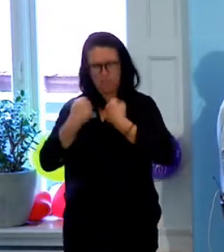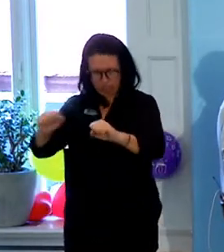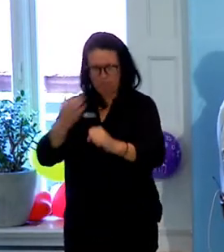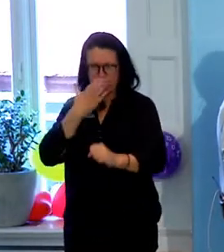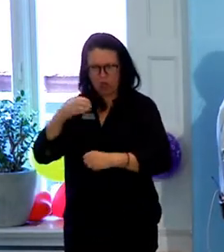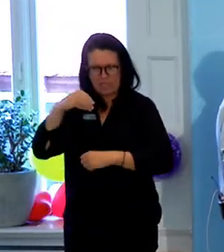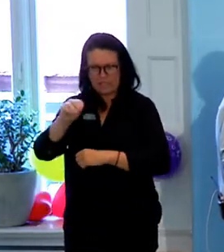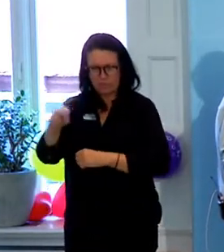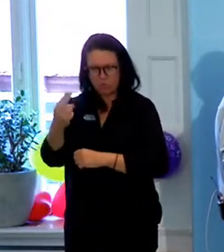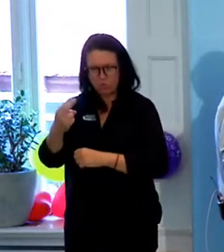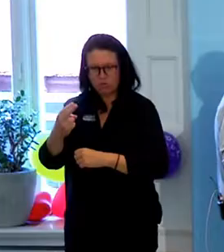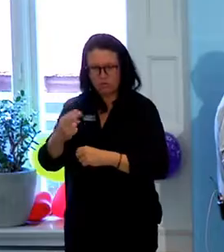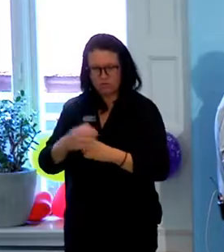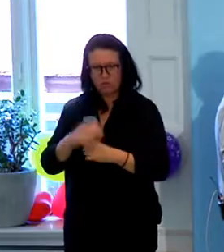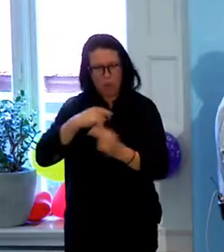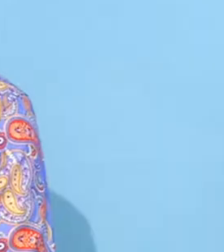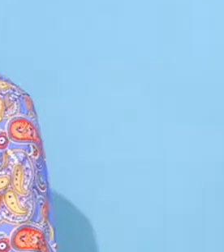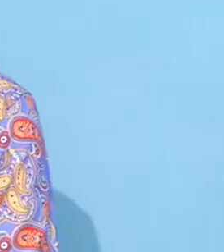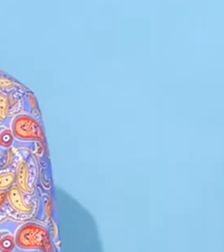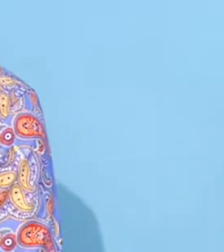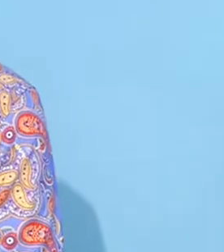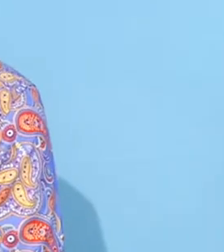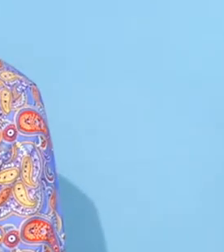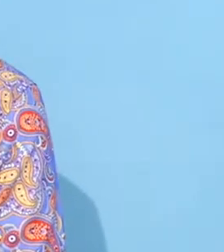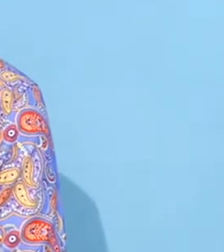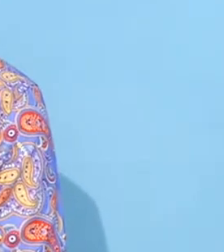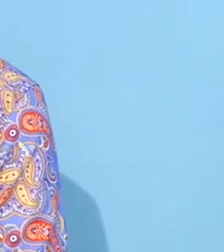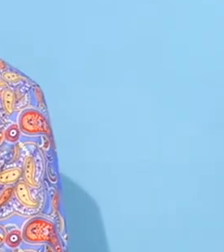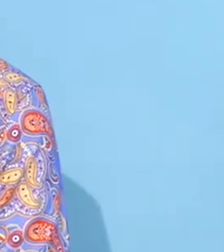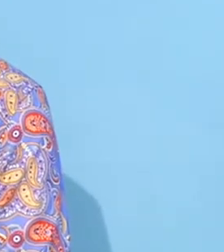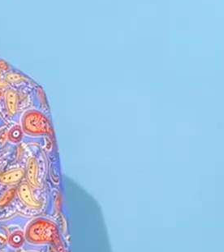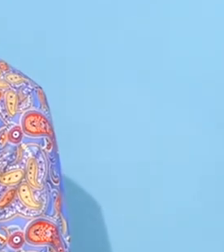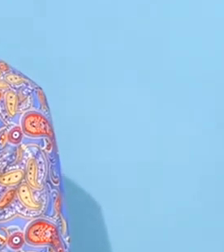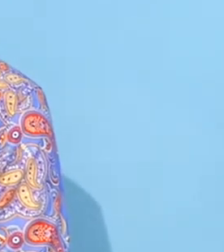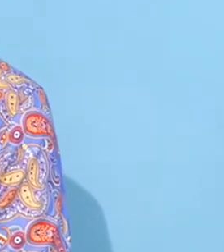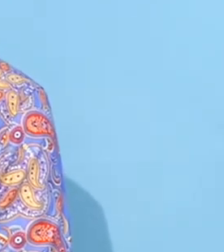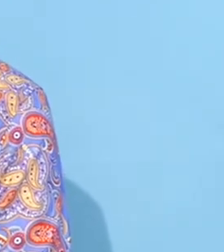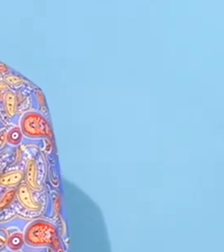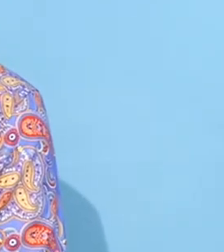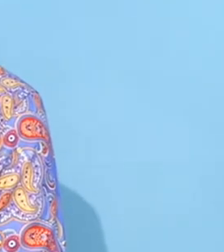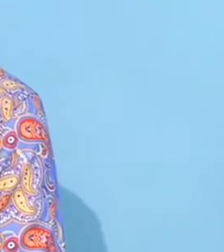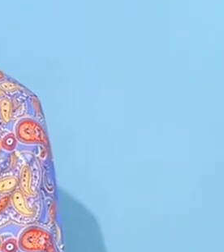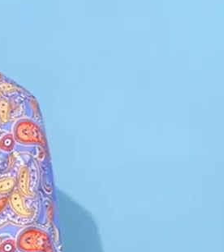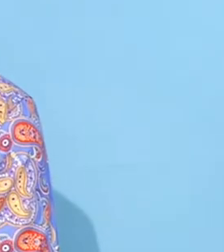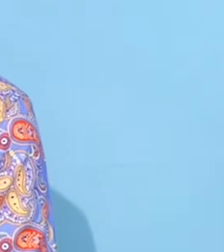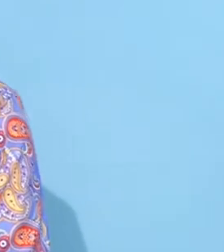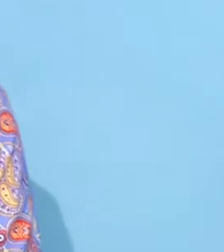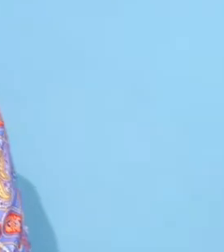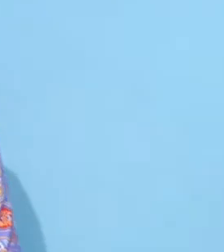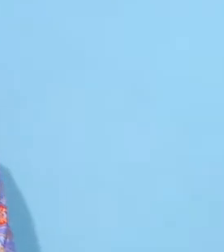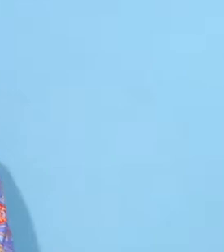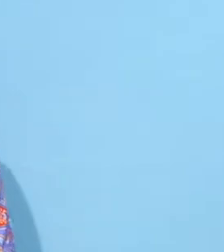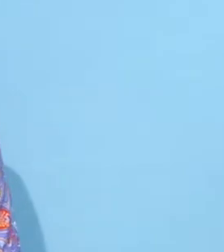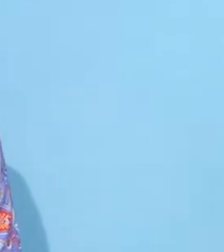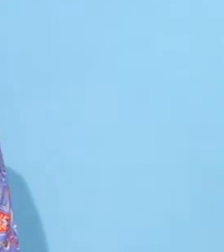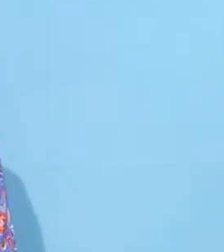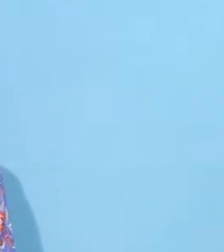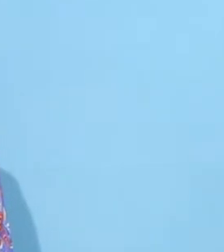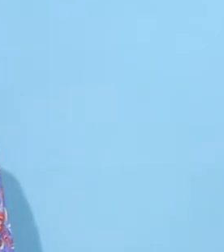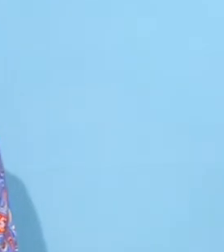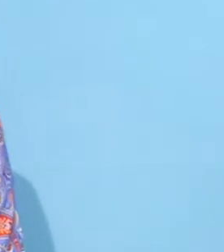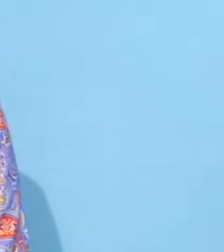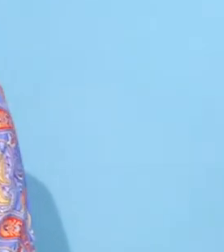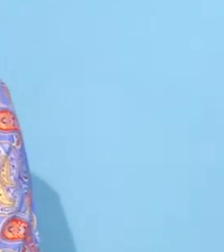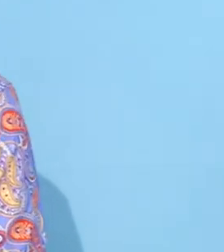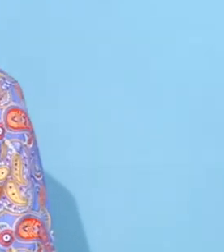bra insats här genom att kontakta föräldrarna så kan det faktiskt leda till att den här flickan förs ut ur landet och blir bortgift eller pojken